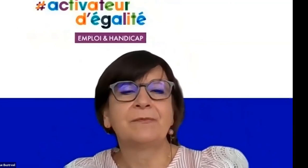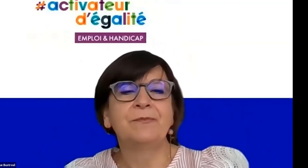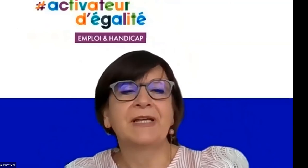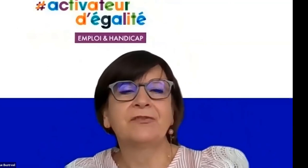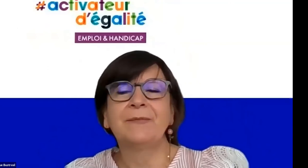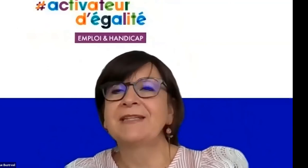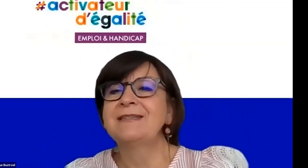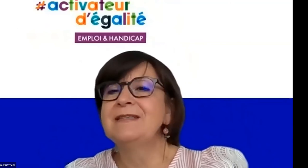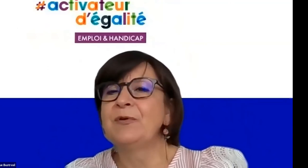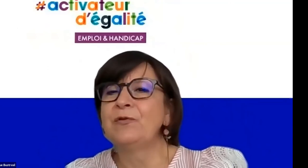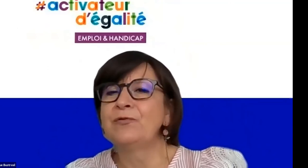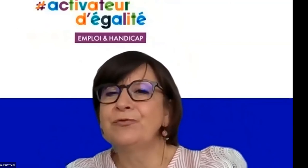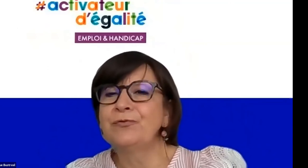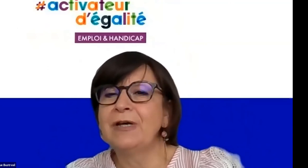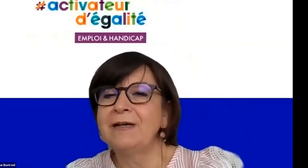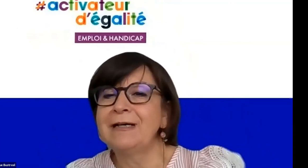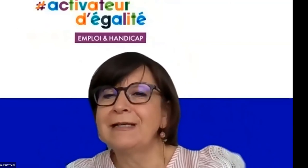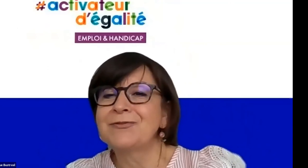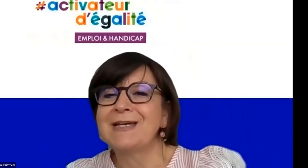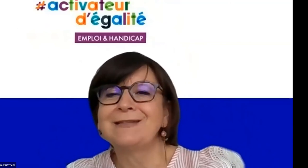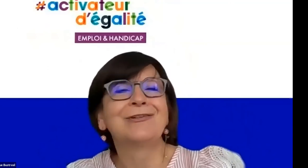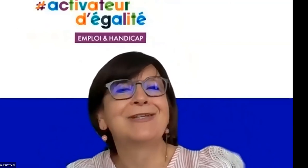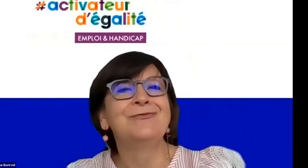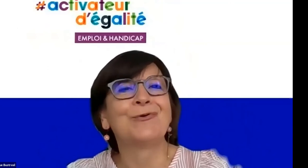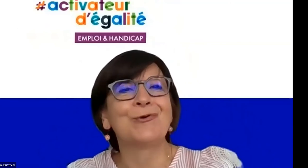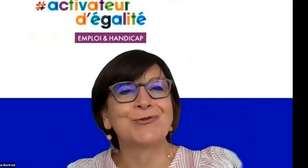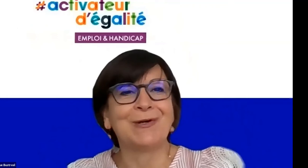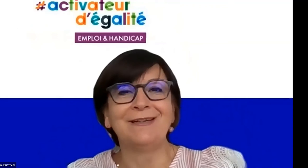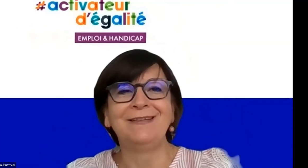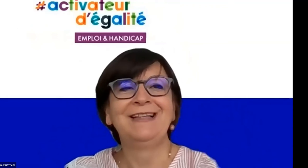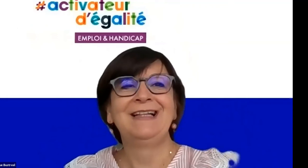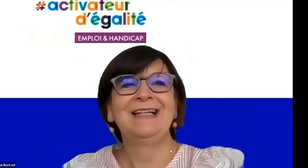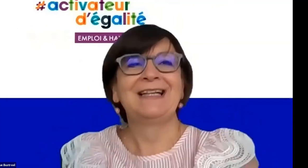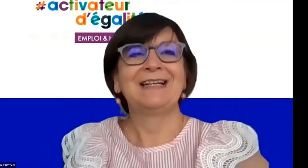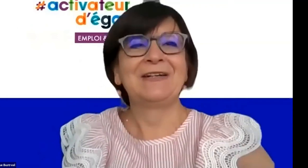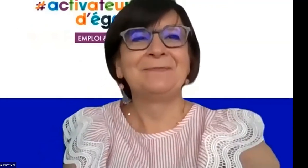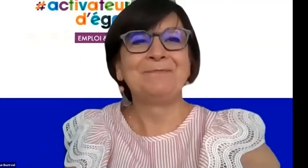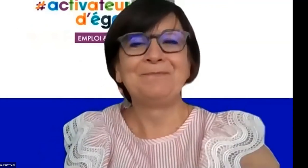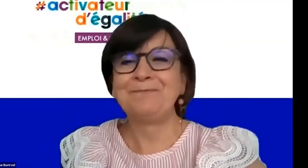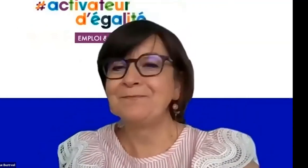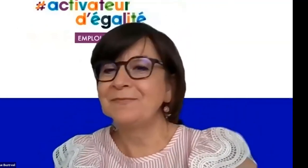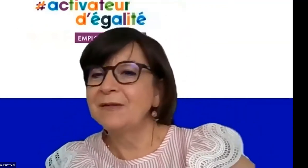Je vois 80 participants aujourd'hui, à ce stade qui nous ont rejoints.